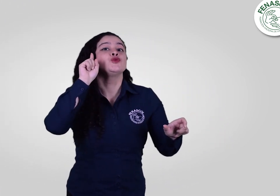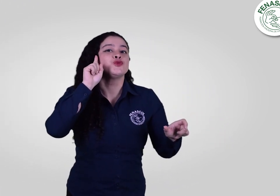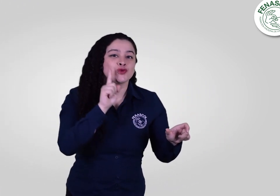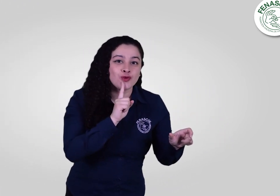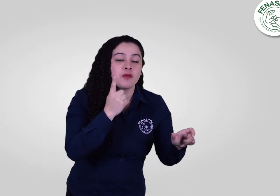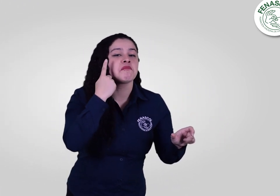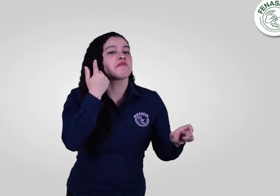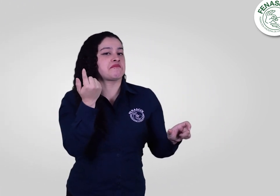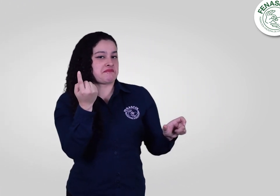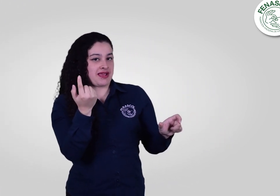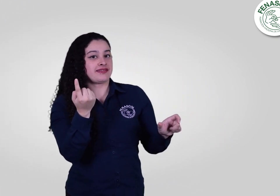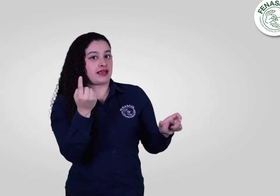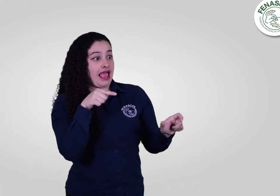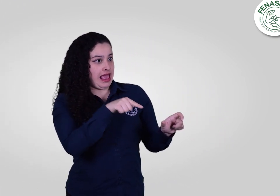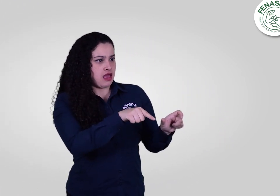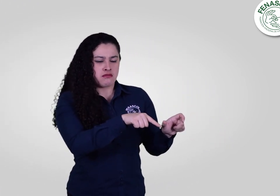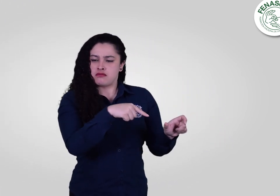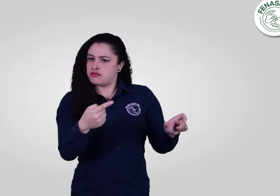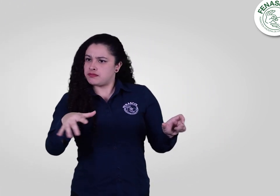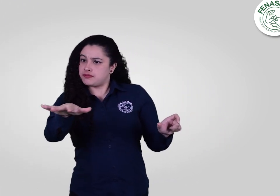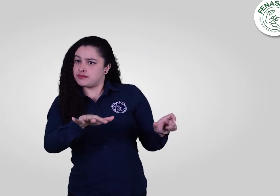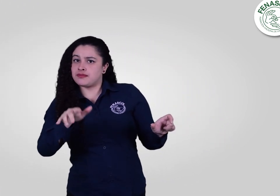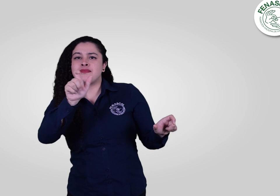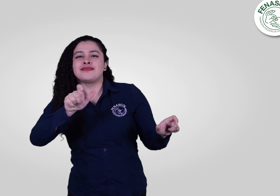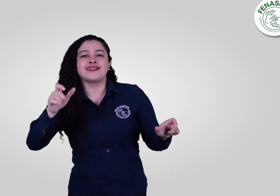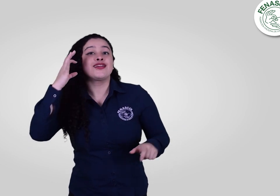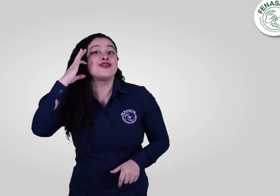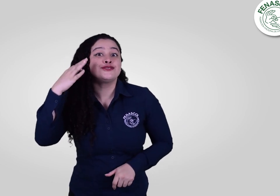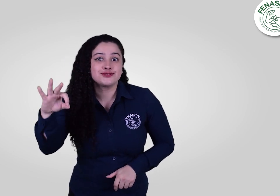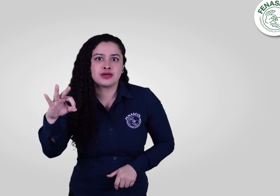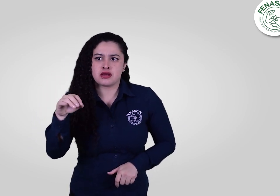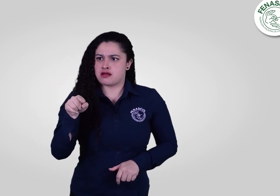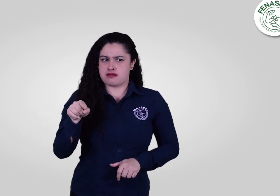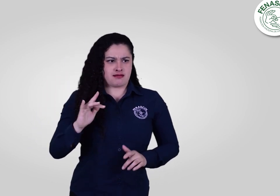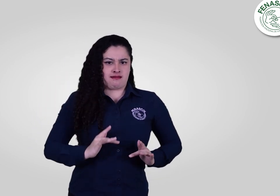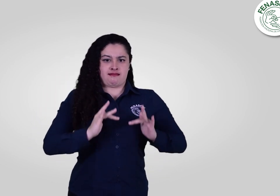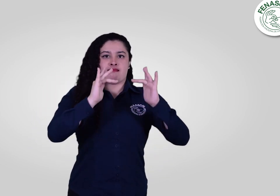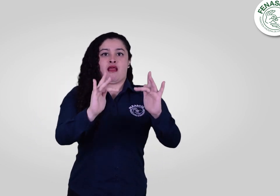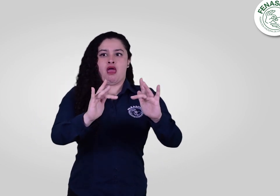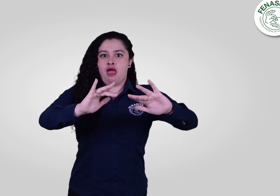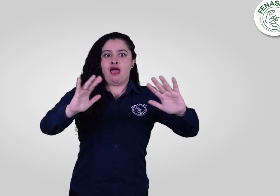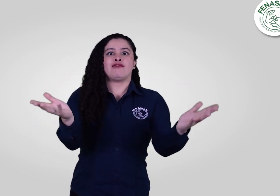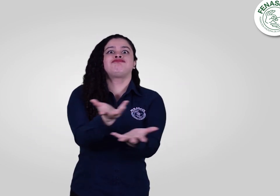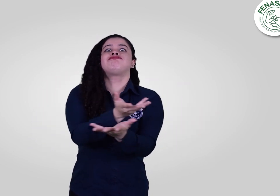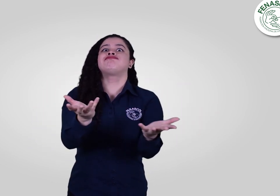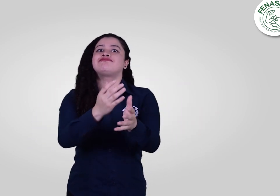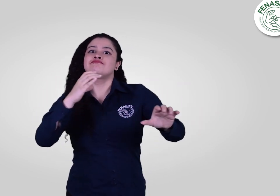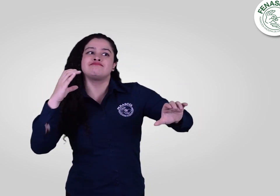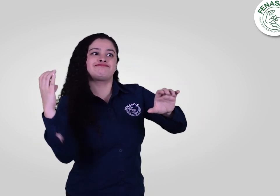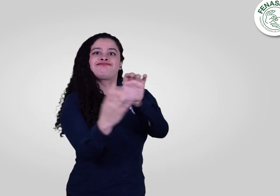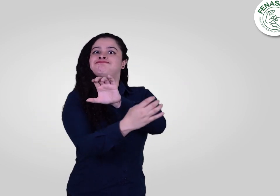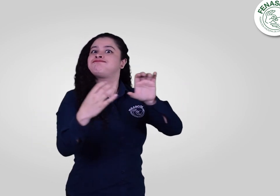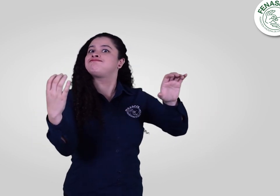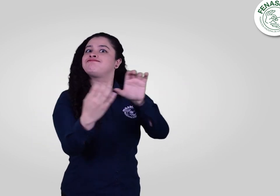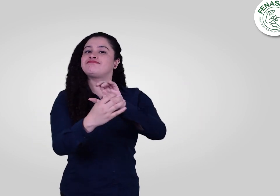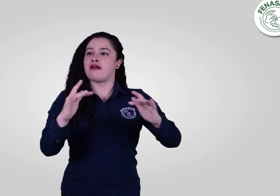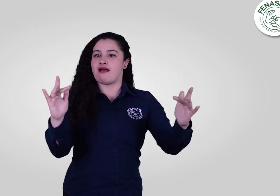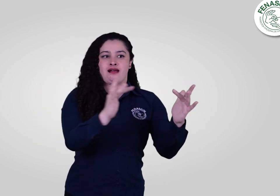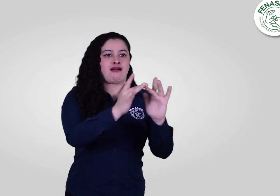pone en contacto a personas sordas e hipoacúsicas con personas oyentes en tiempo real para Establecer un puente de